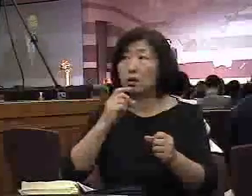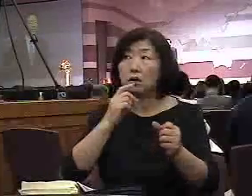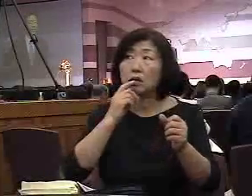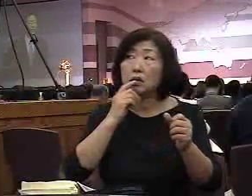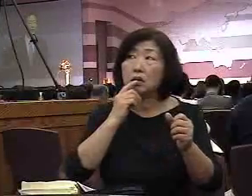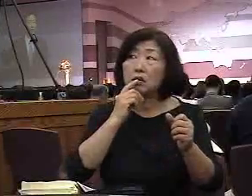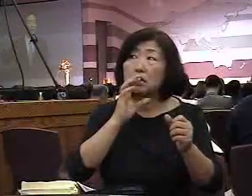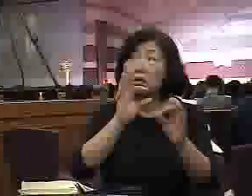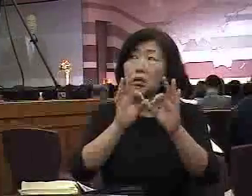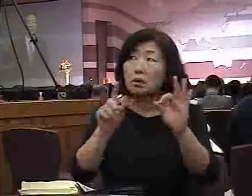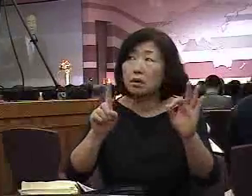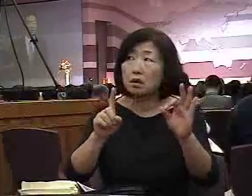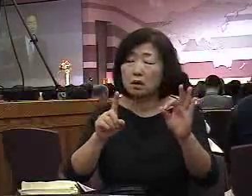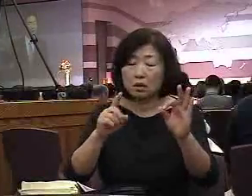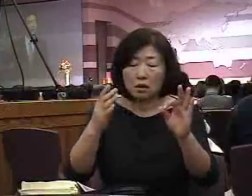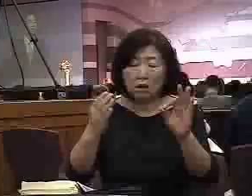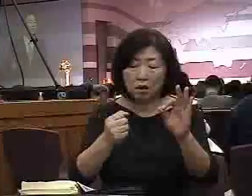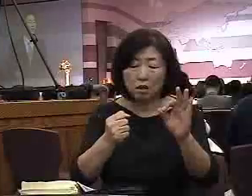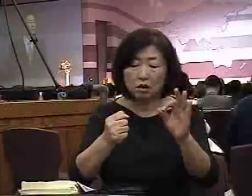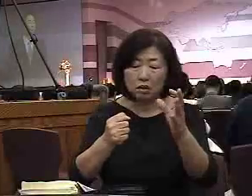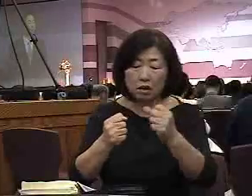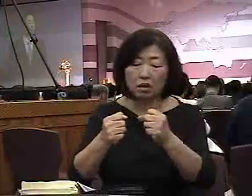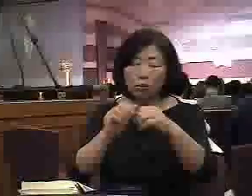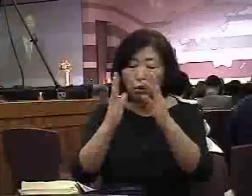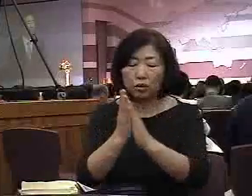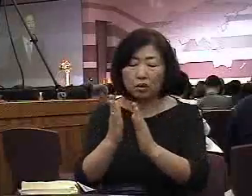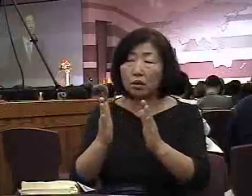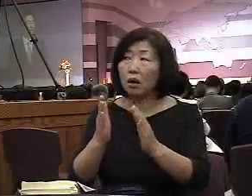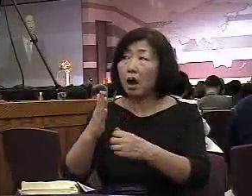너는 네가 가진 이것들보다 나를 더 사랑하니?